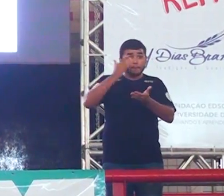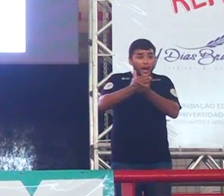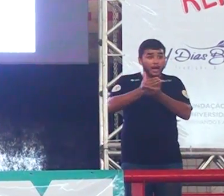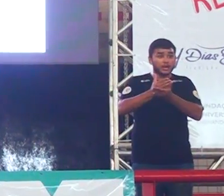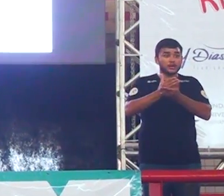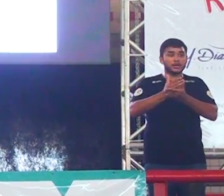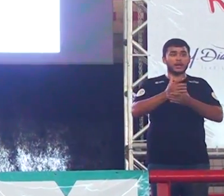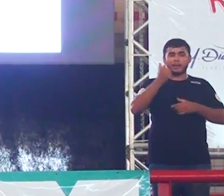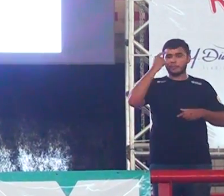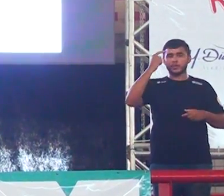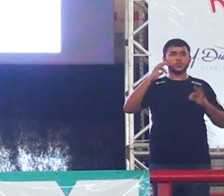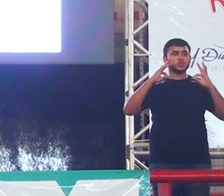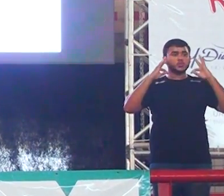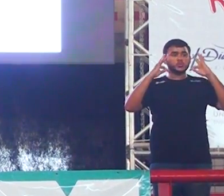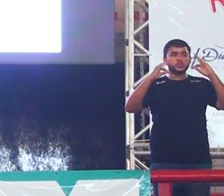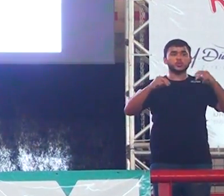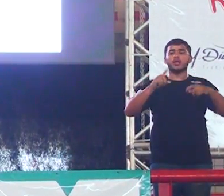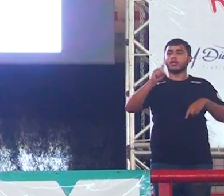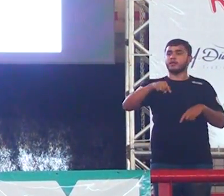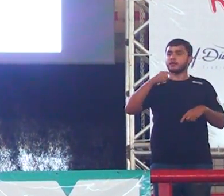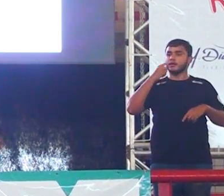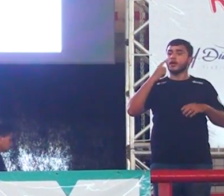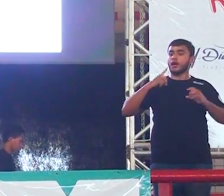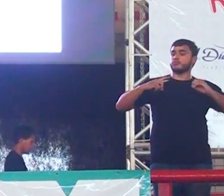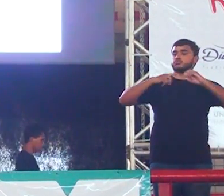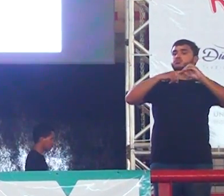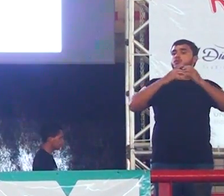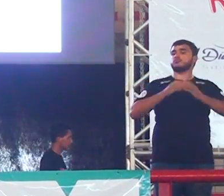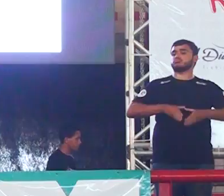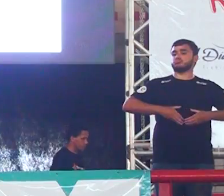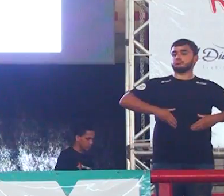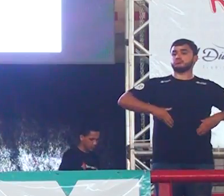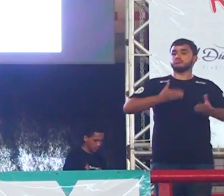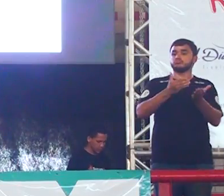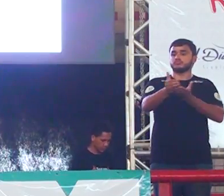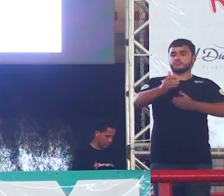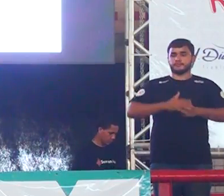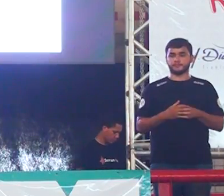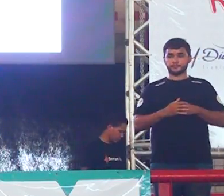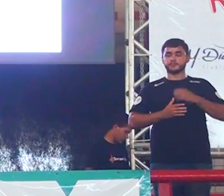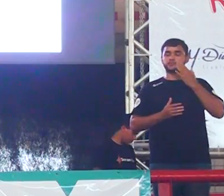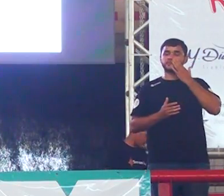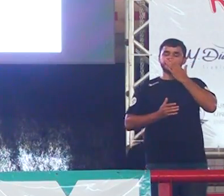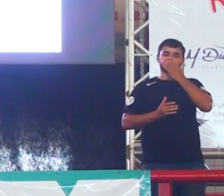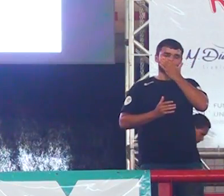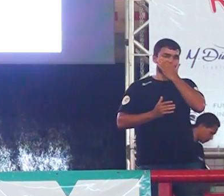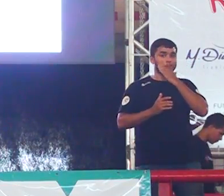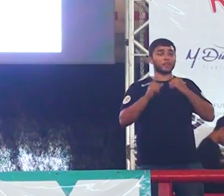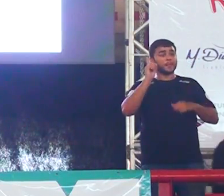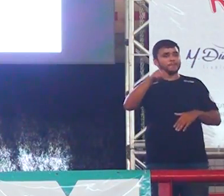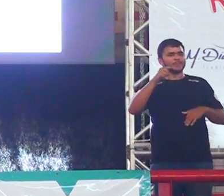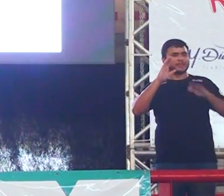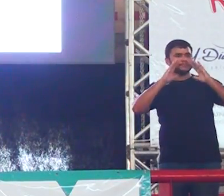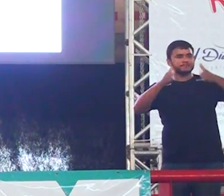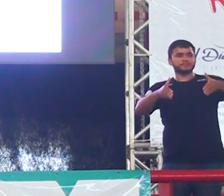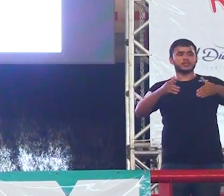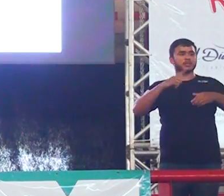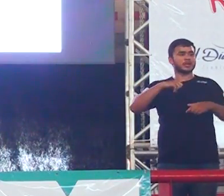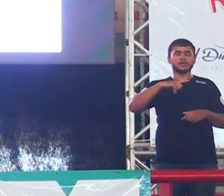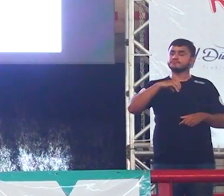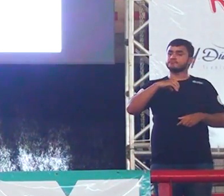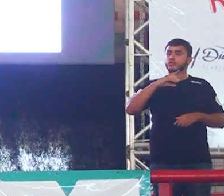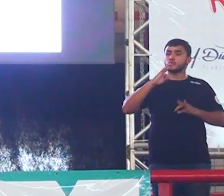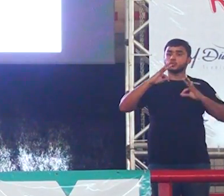concluir se houver fecundação. Então, você vê que é um processo